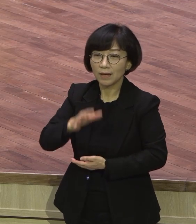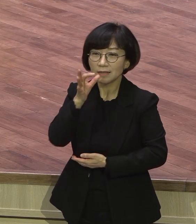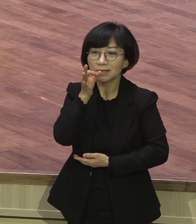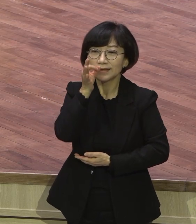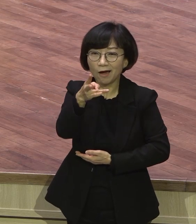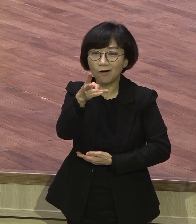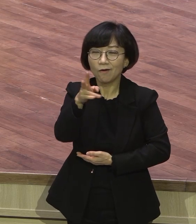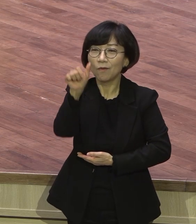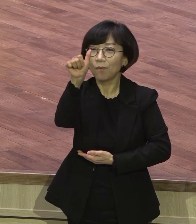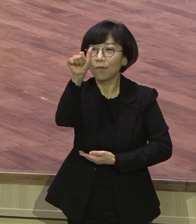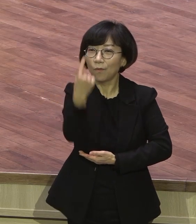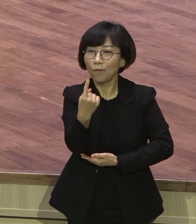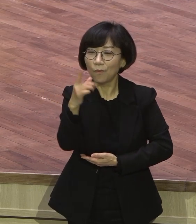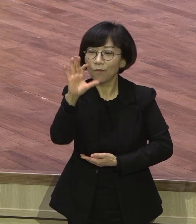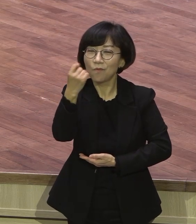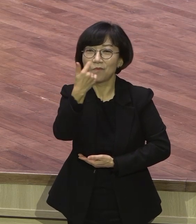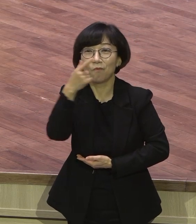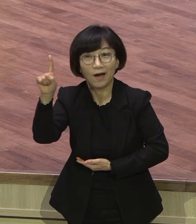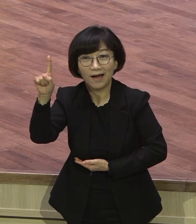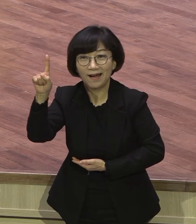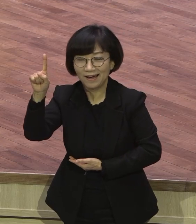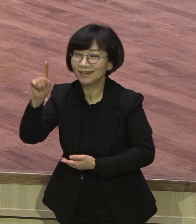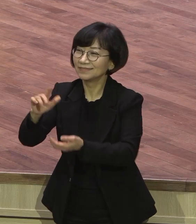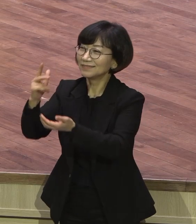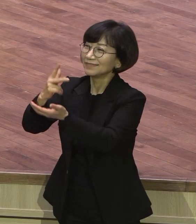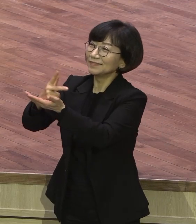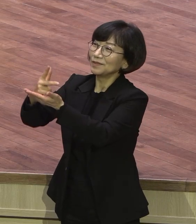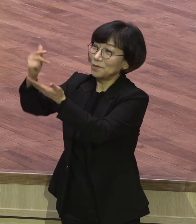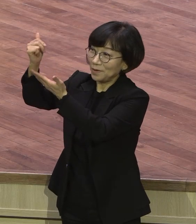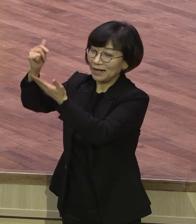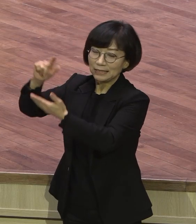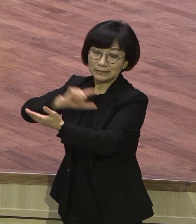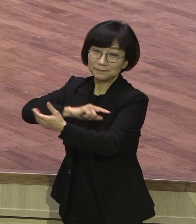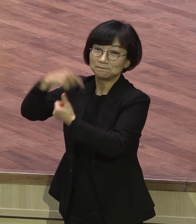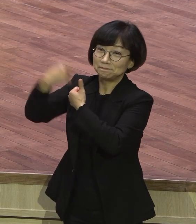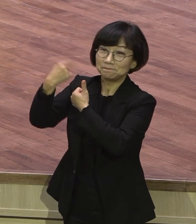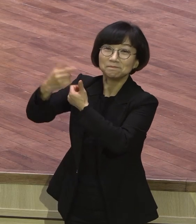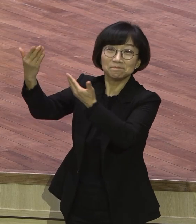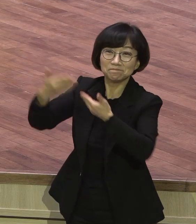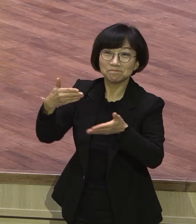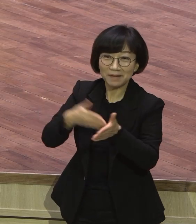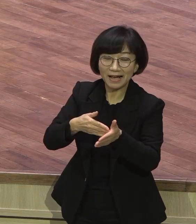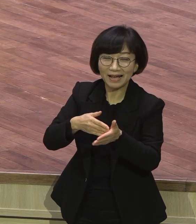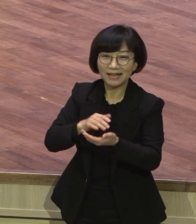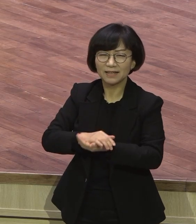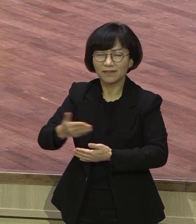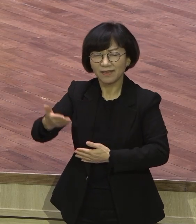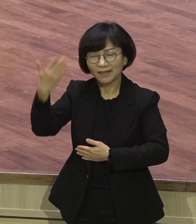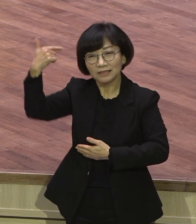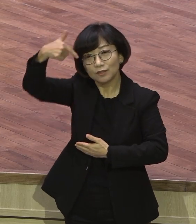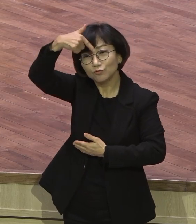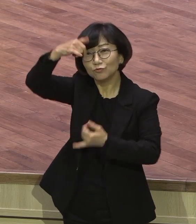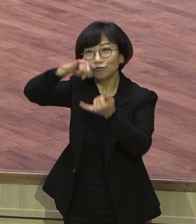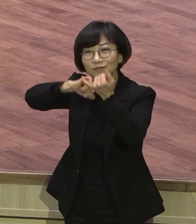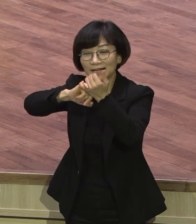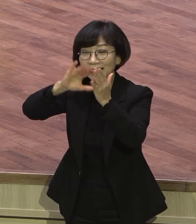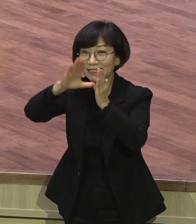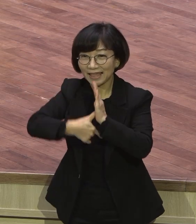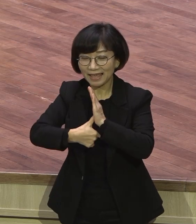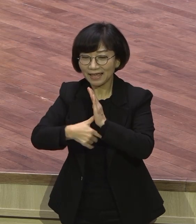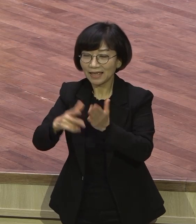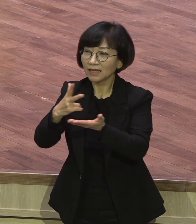여호와 뭐 구약대는 여호와라는 이름을 부르지도 못하고 서지도 못해서 벌루룩